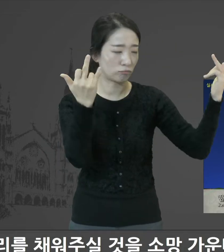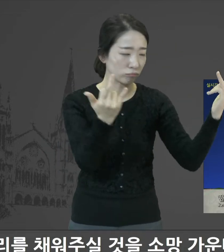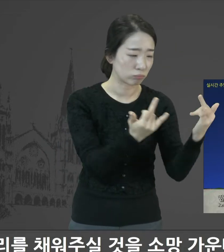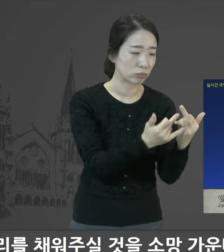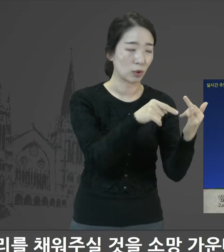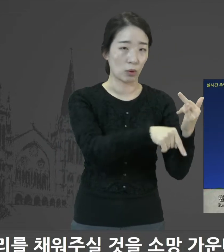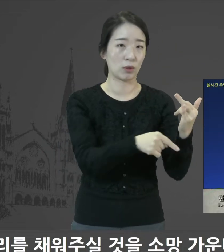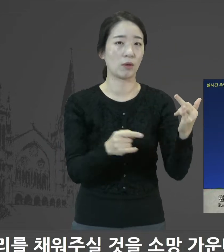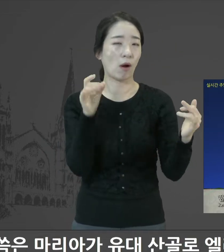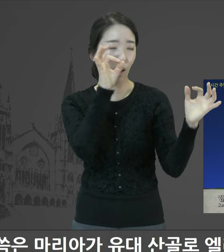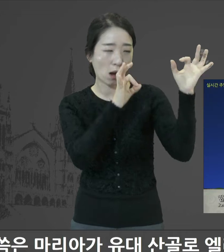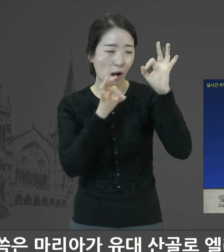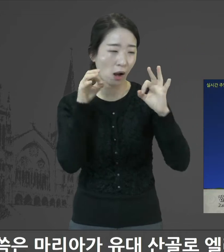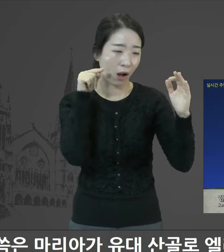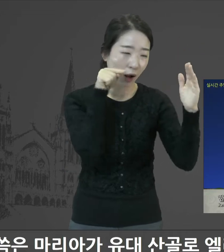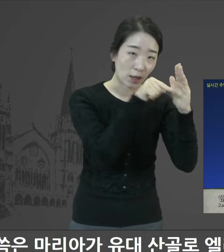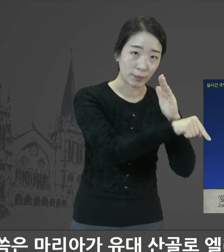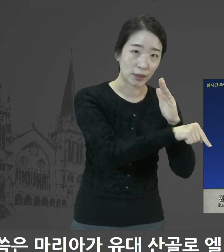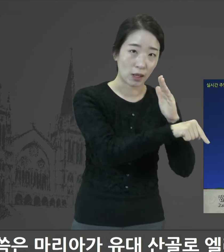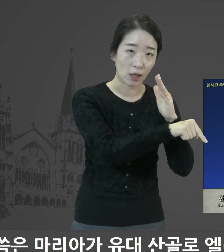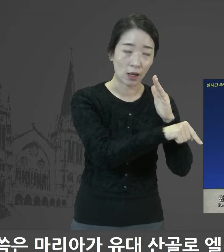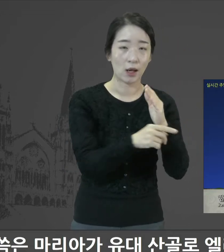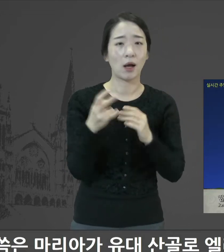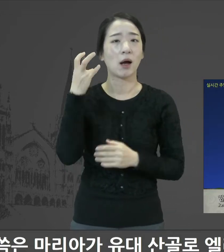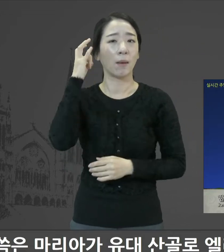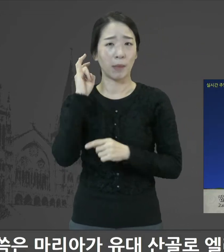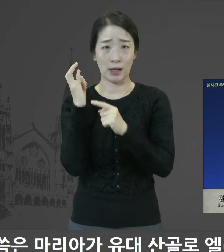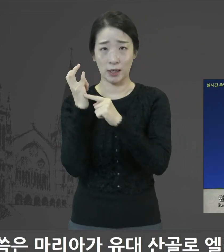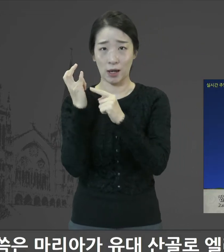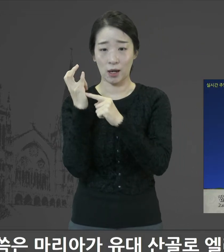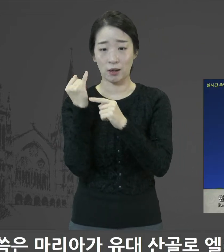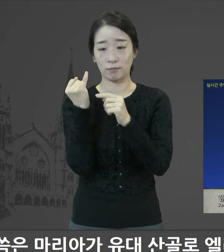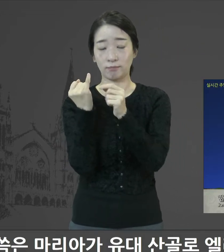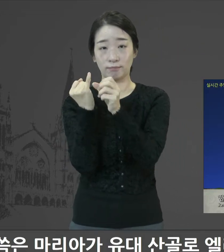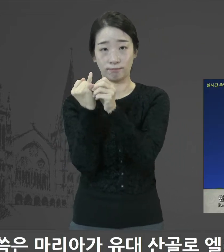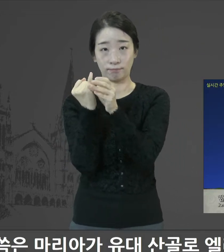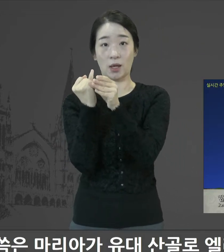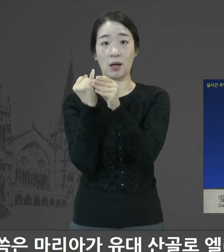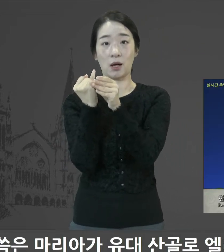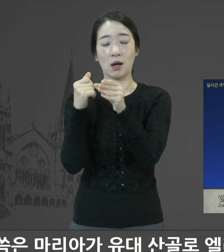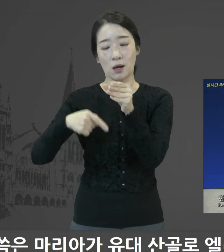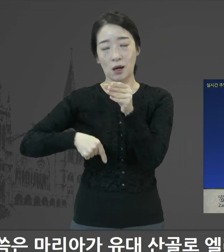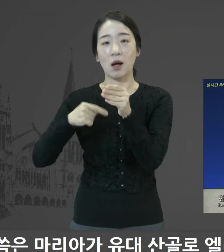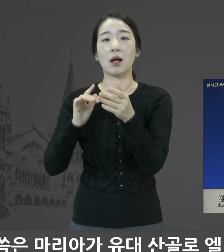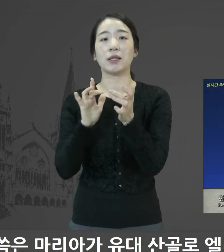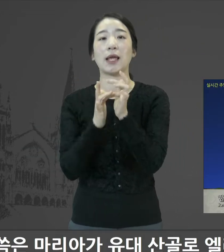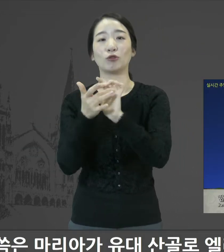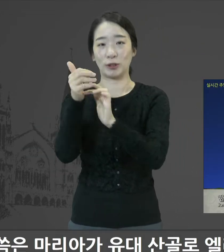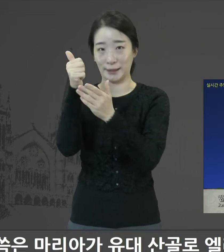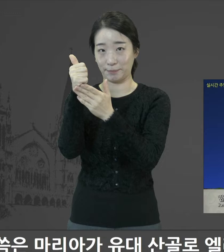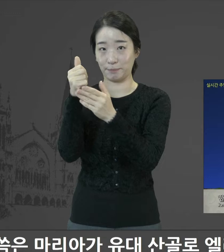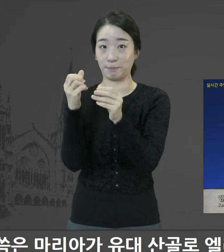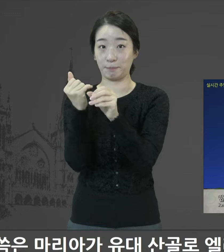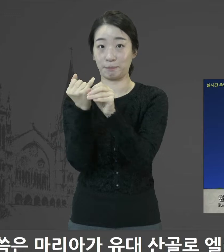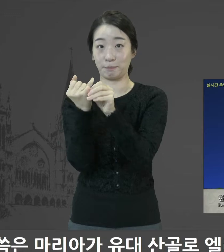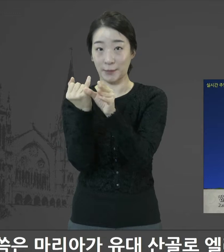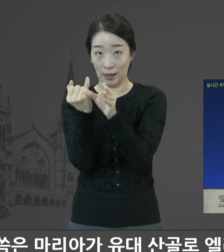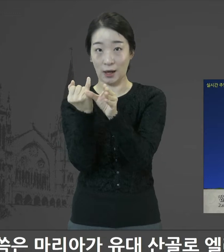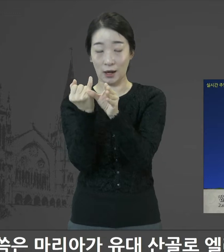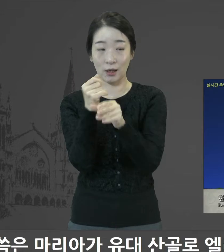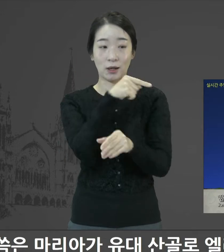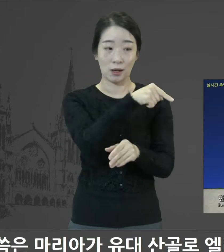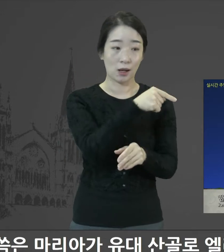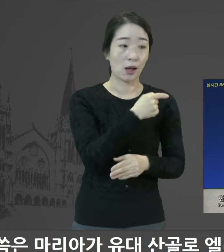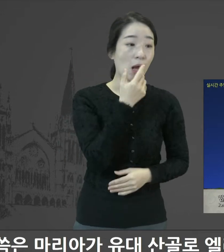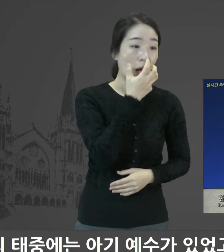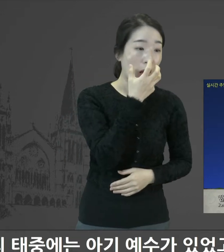갑니다. 마리아의 태중에는 아기 예수가 있었고 엘리사벳의 태중에는 세례 요한이